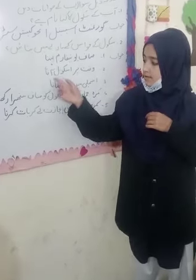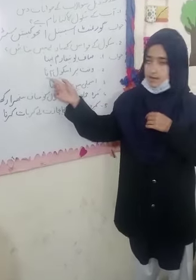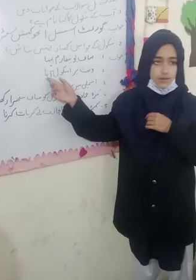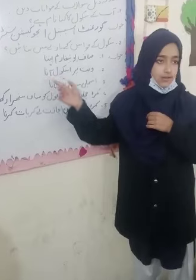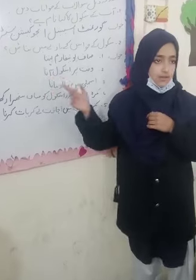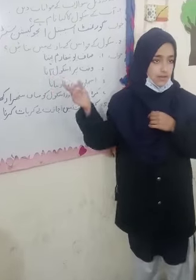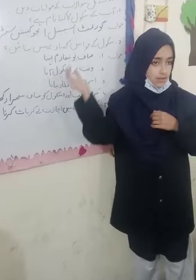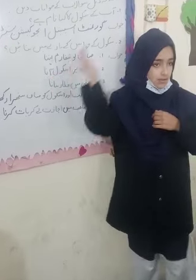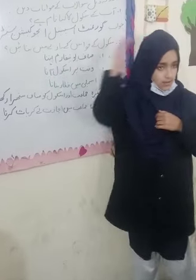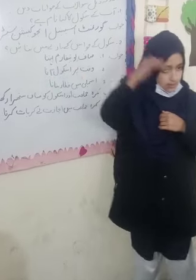आना।